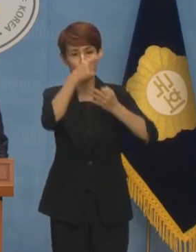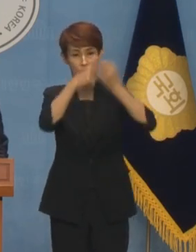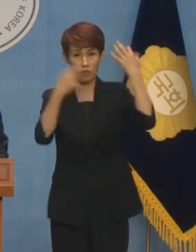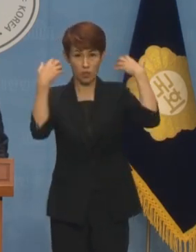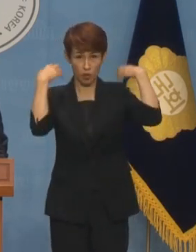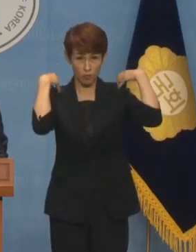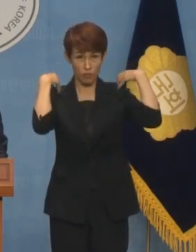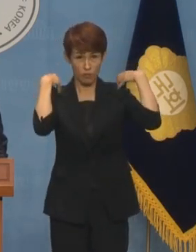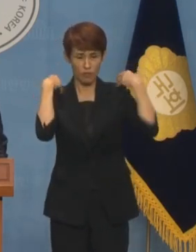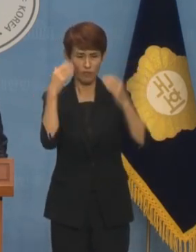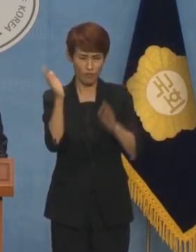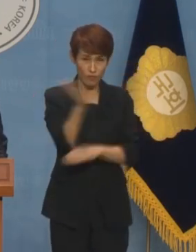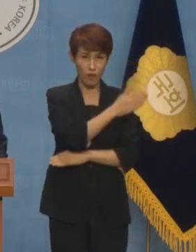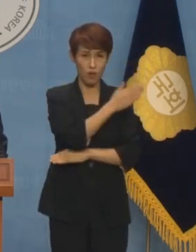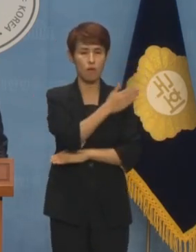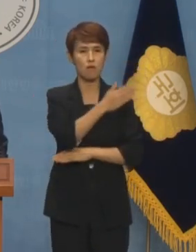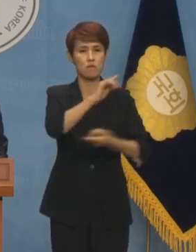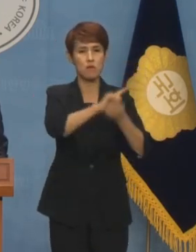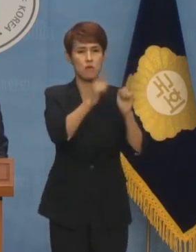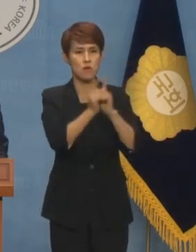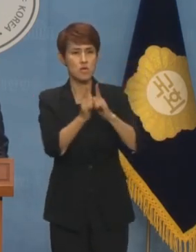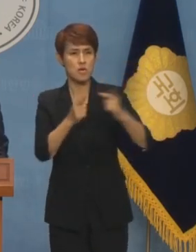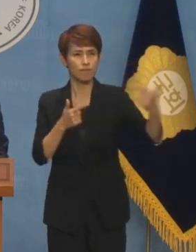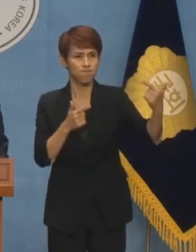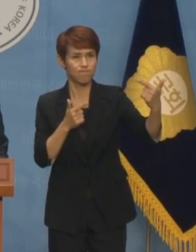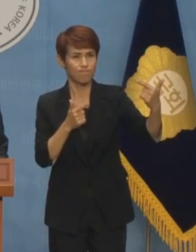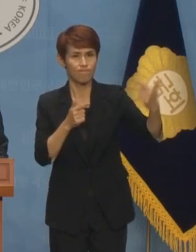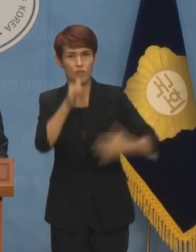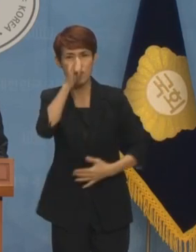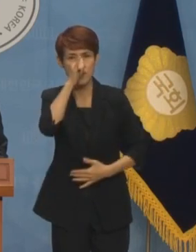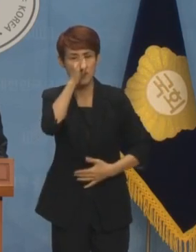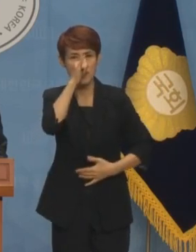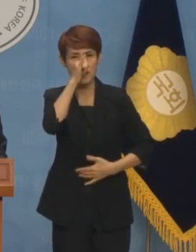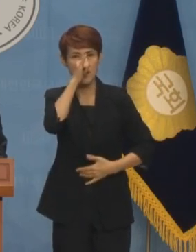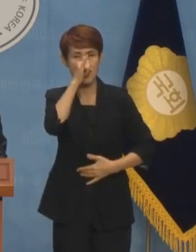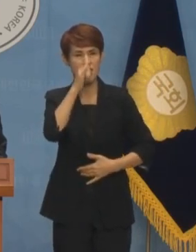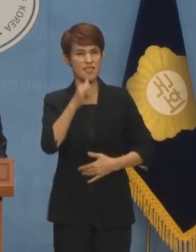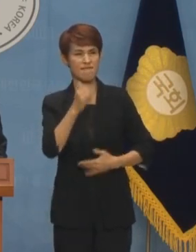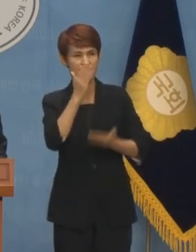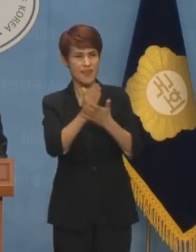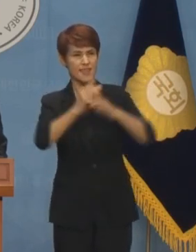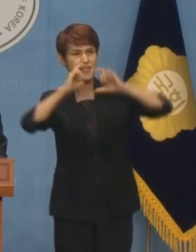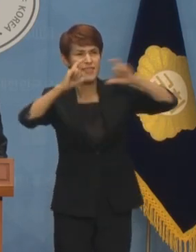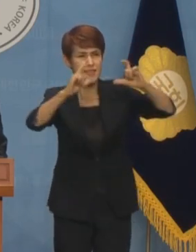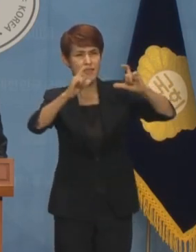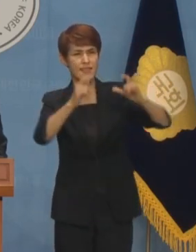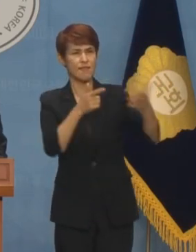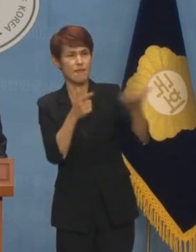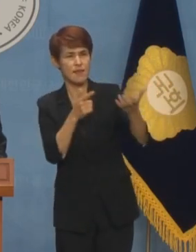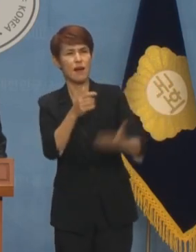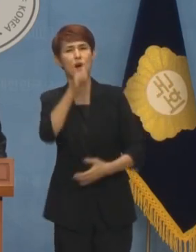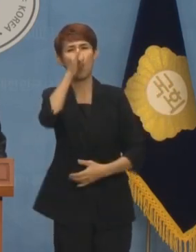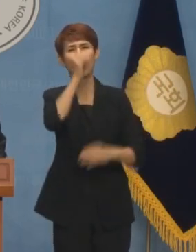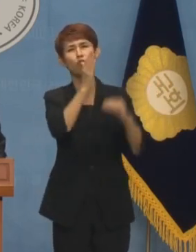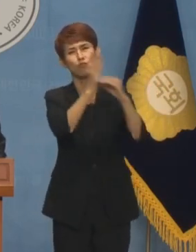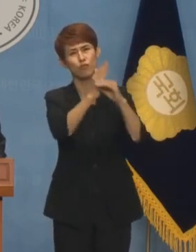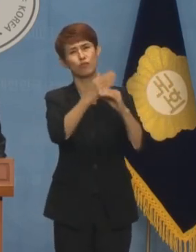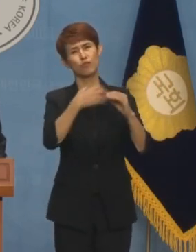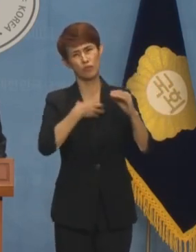이곳에서 서로를 향한 적대 행위와 도발, 경고방송과 경고사격이 잇따르고 있는